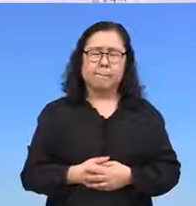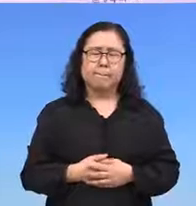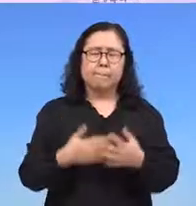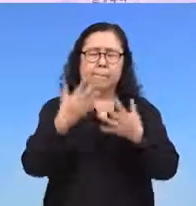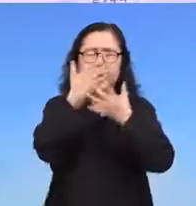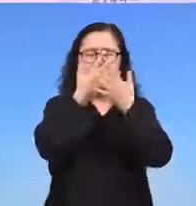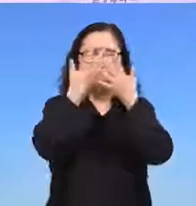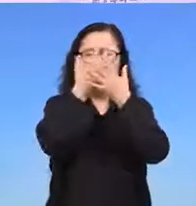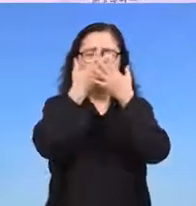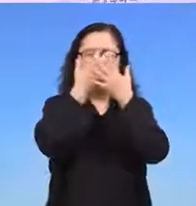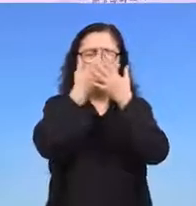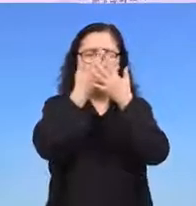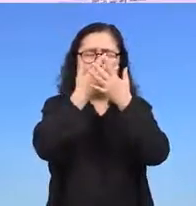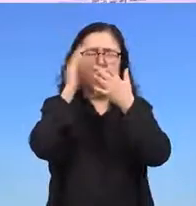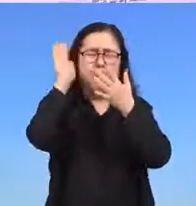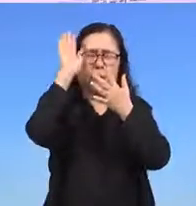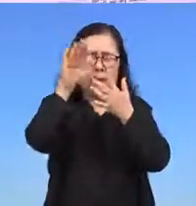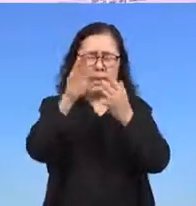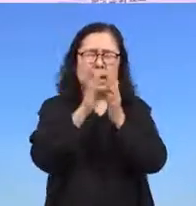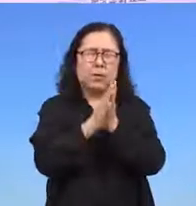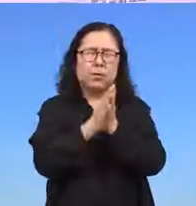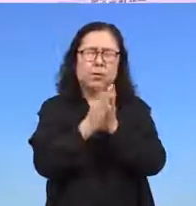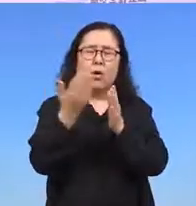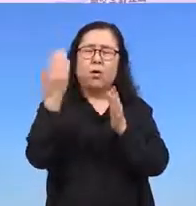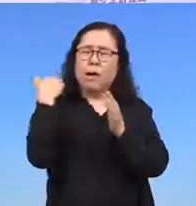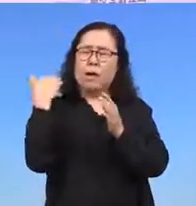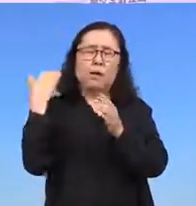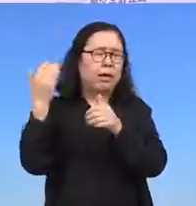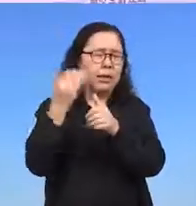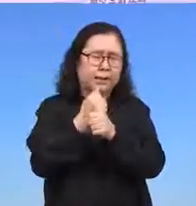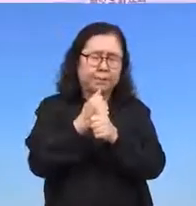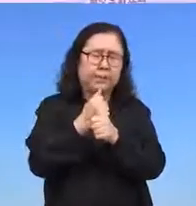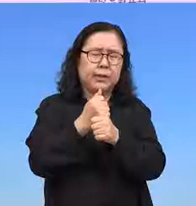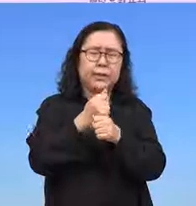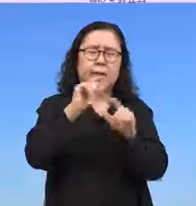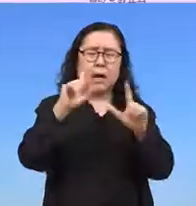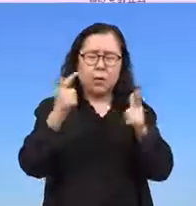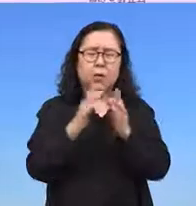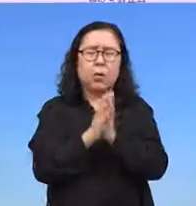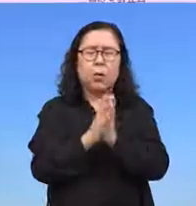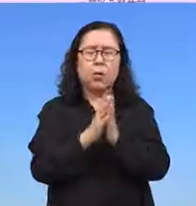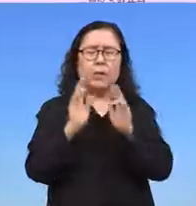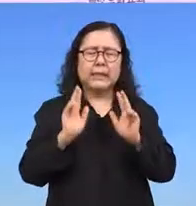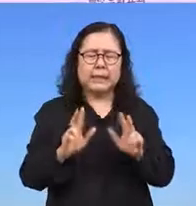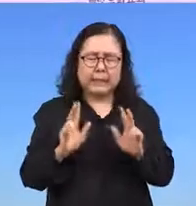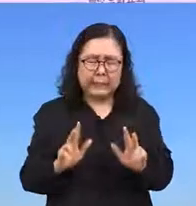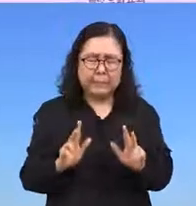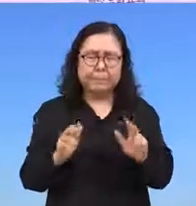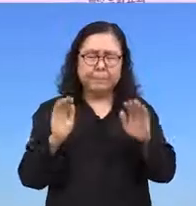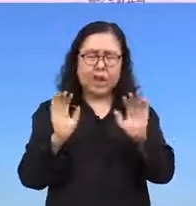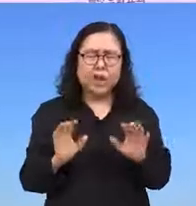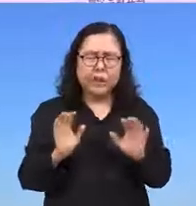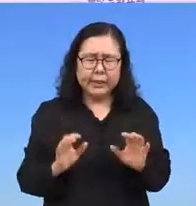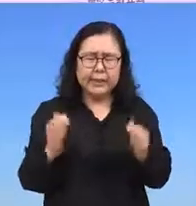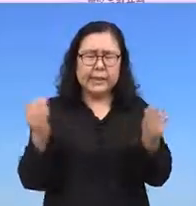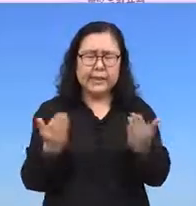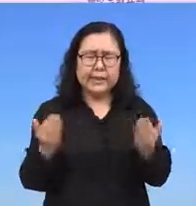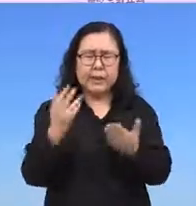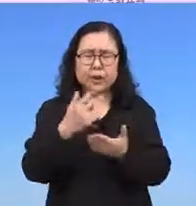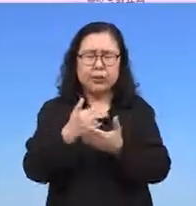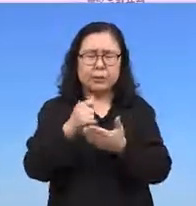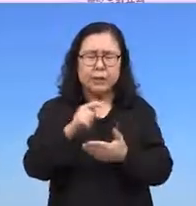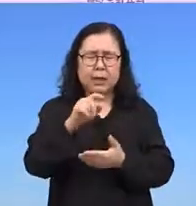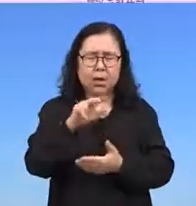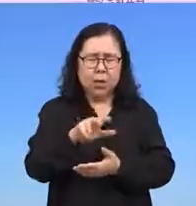막연하게 짝이 없는 추상적인 미래에 매여 있는 인생도 아니고 너무나 역동적인 오늘 일하시는 그 주님이